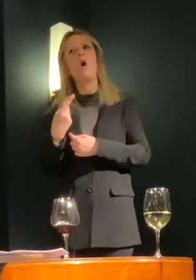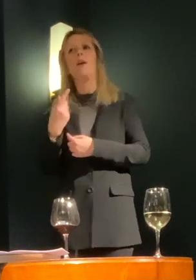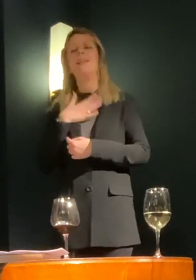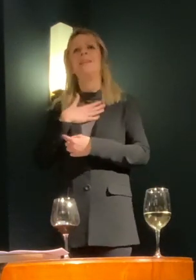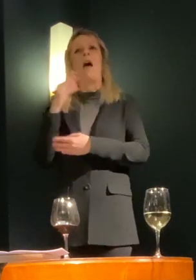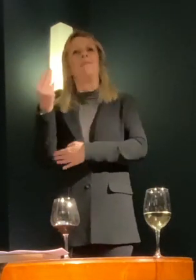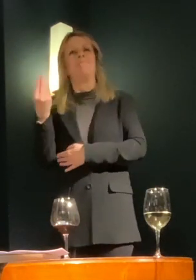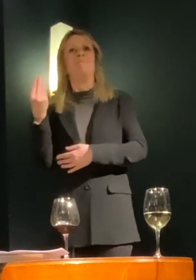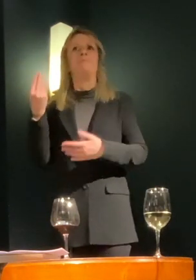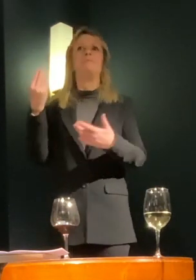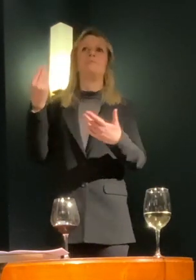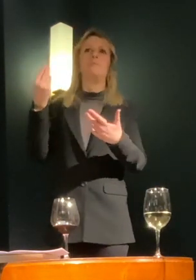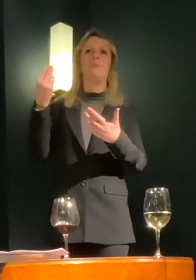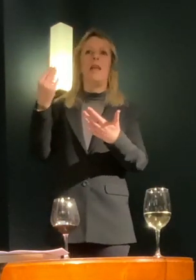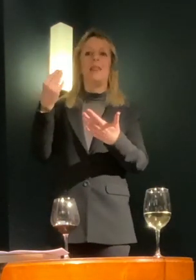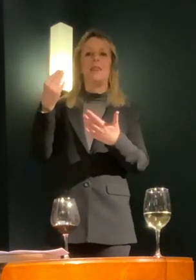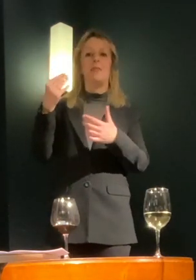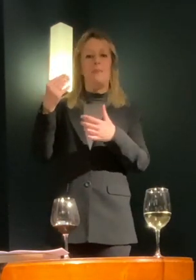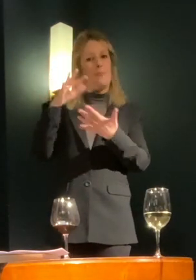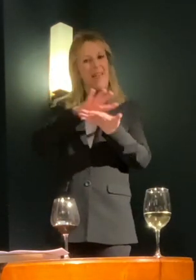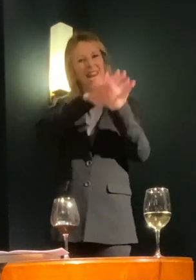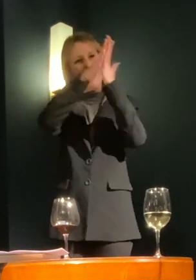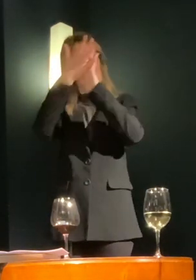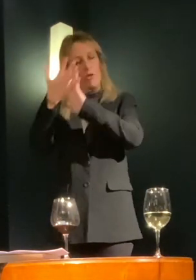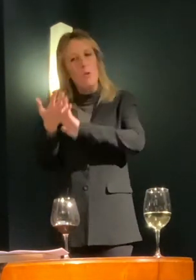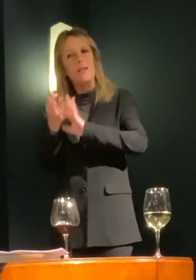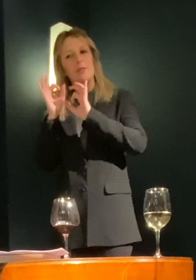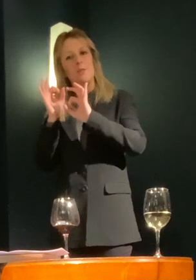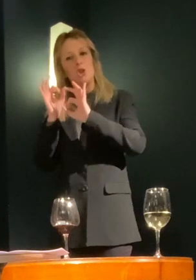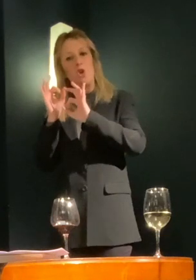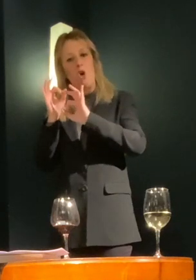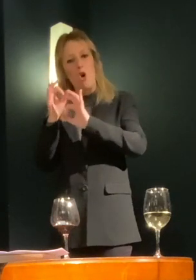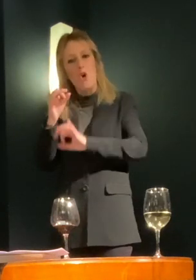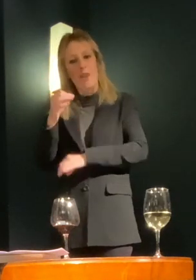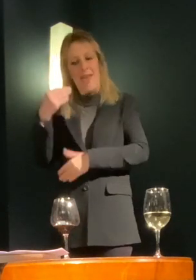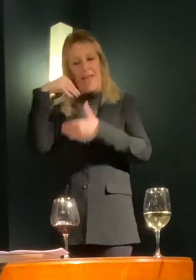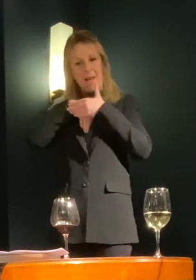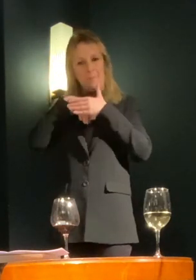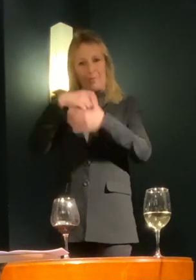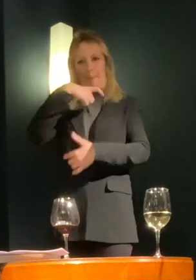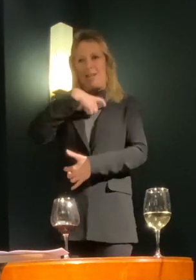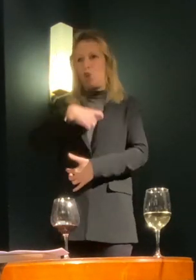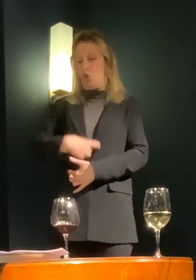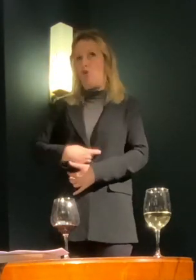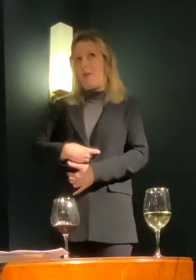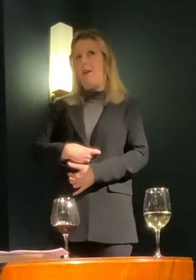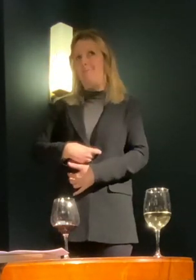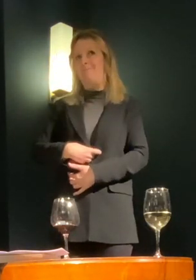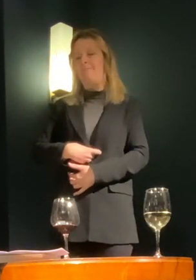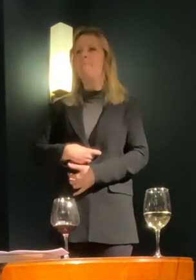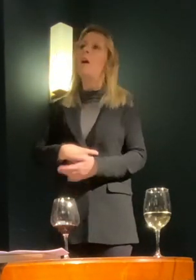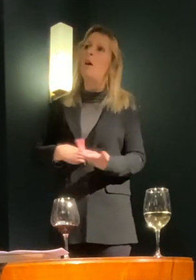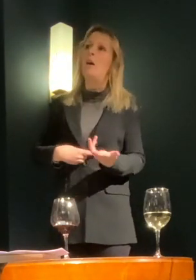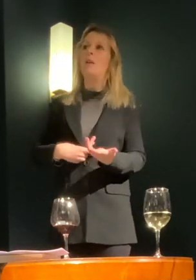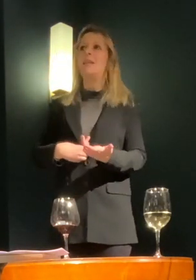è una trasformazione anche proprio dell'essere di una persona, per cui tu non sai,